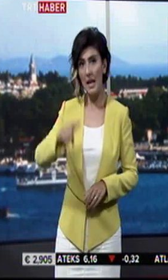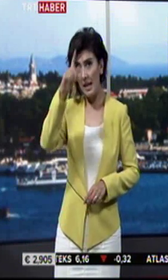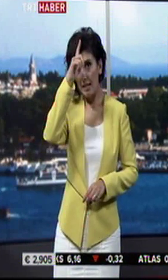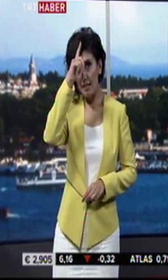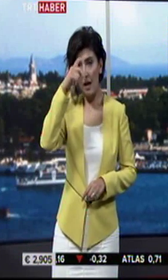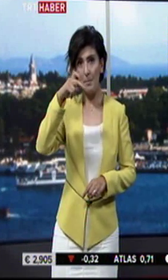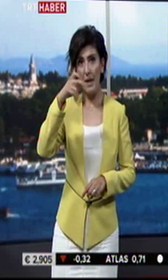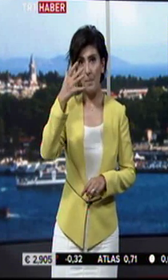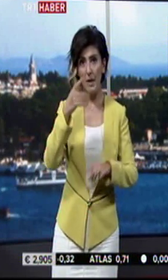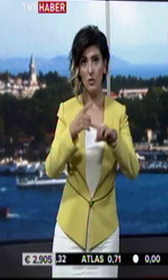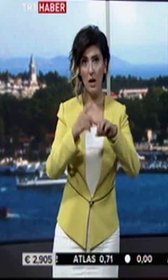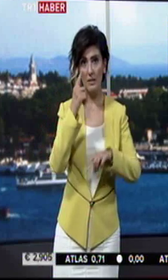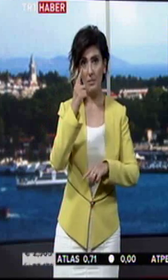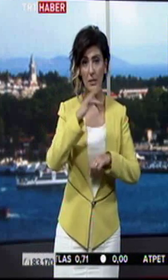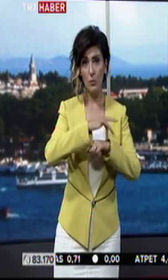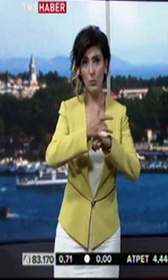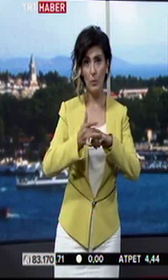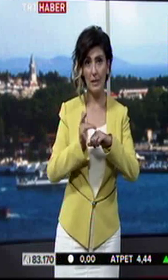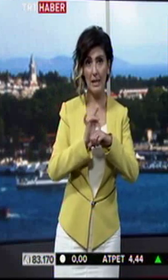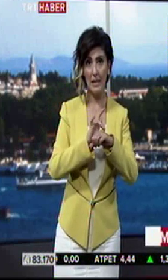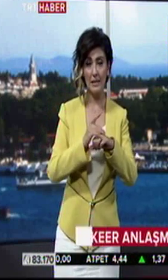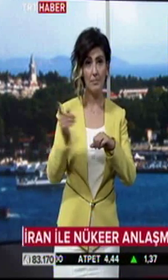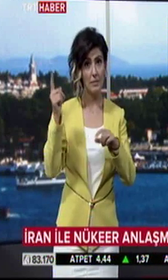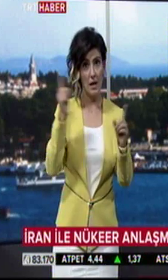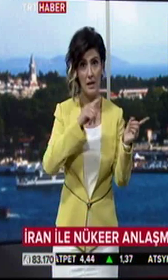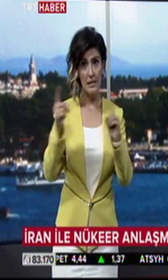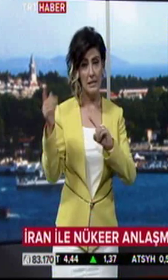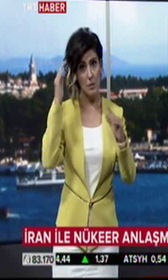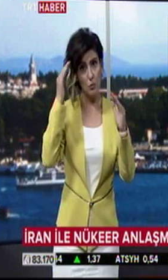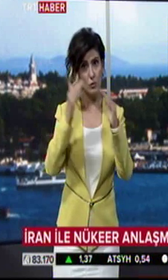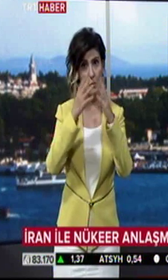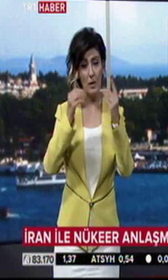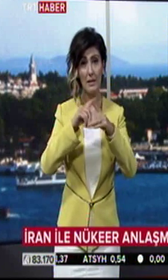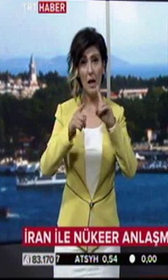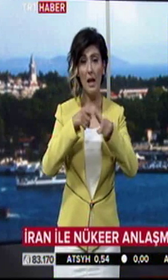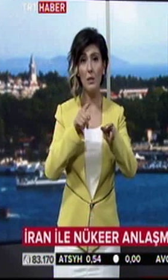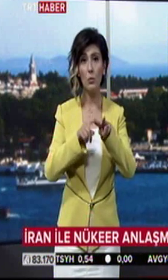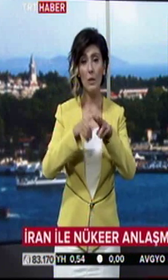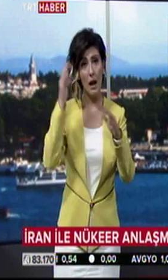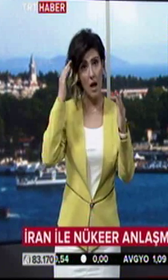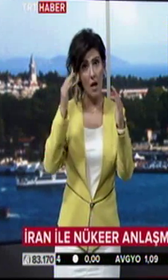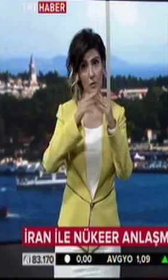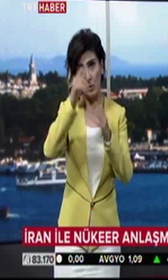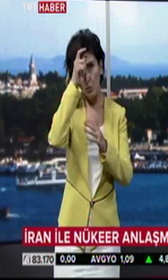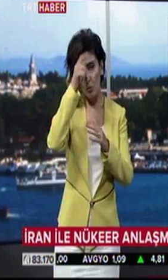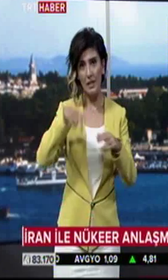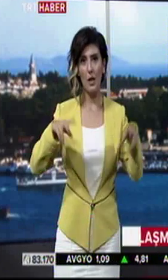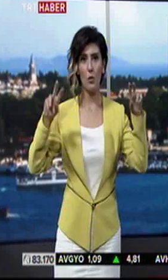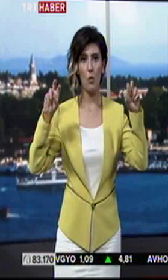İran'la P5+1 ülkeleri arasında mutabakata varılan tarihi nükleer anlaşma Türkiye'nin de gündeminde. Konuya ilişkin